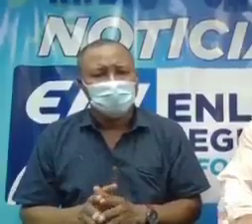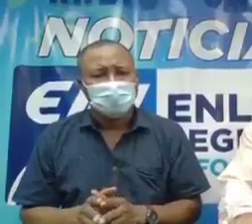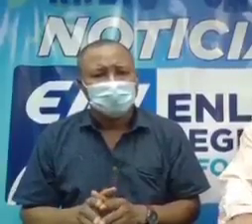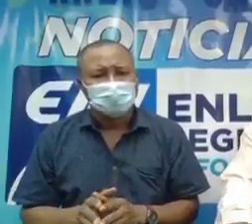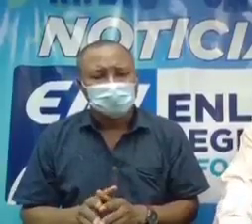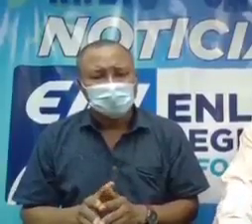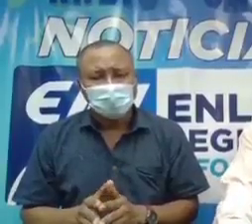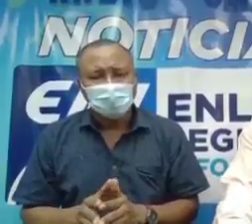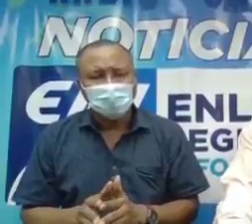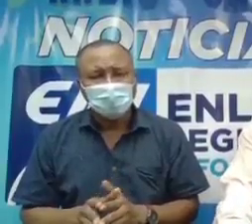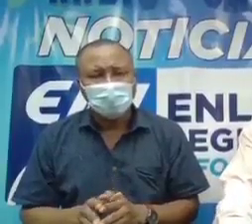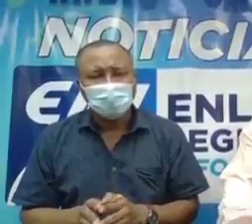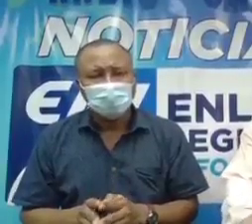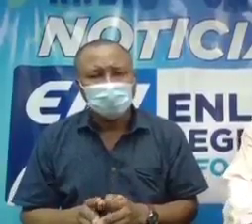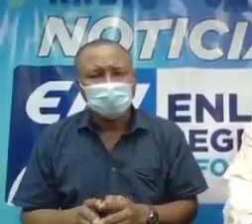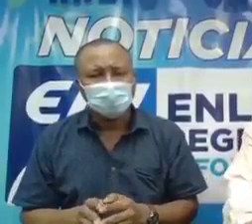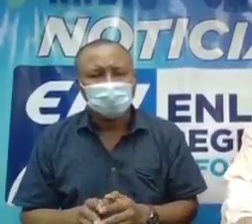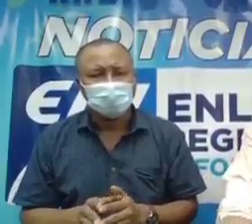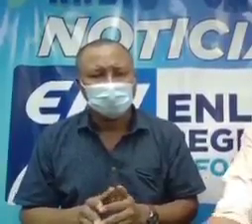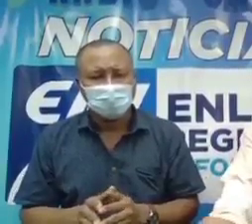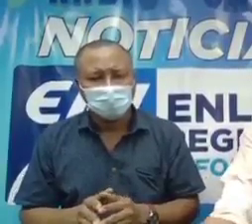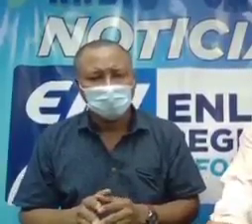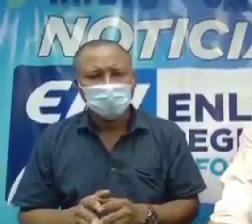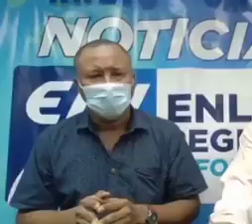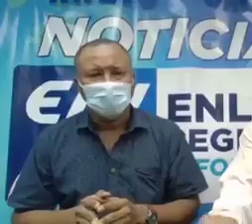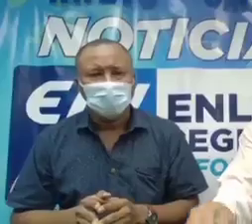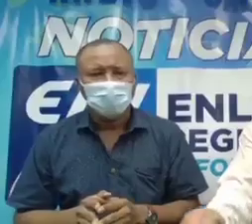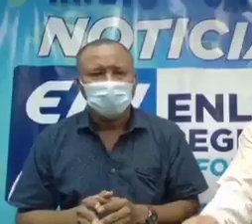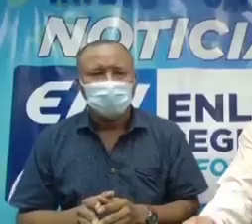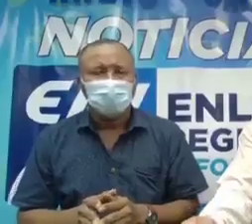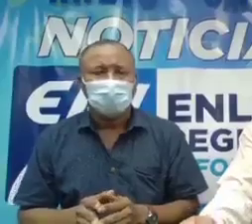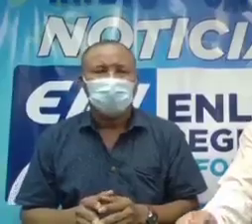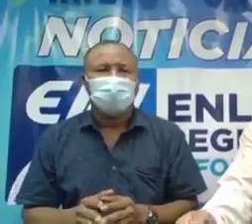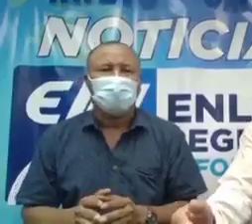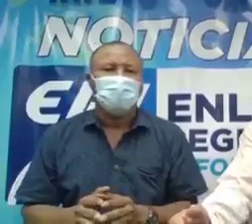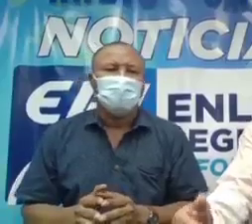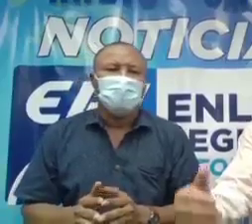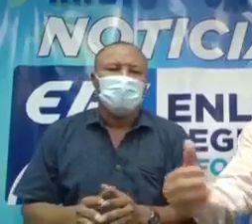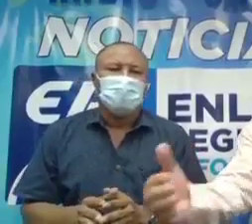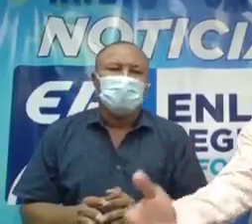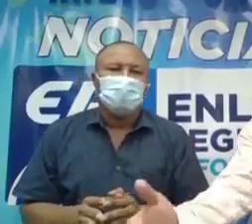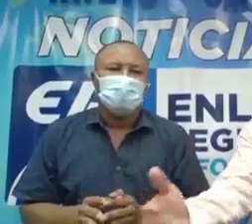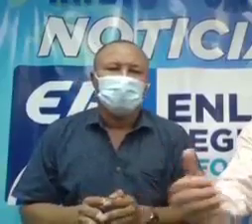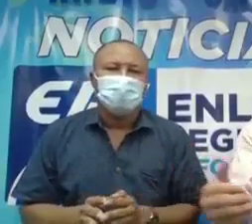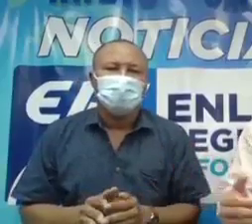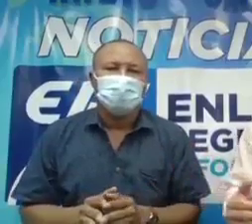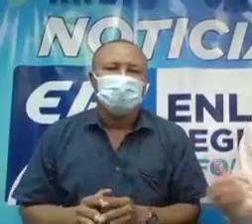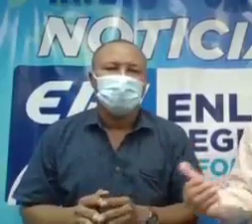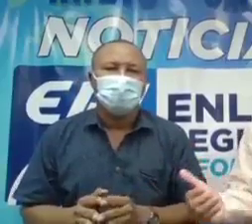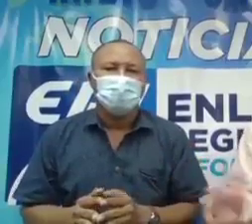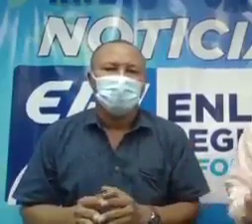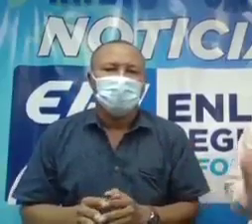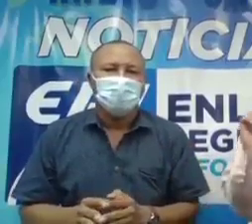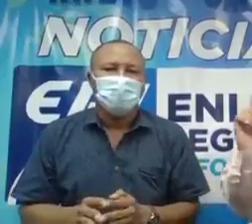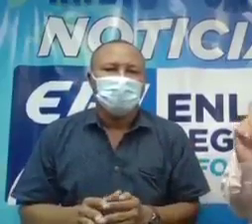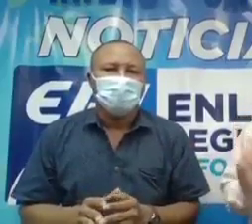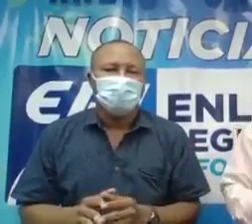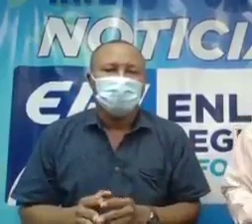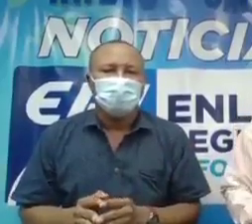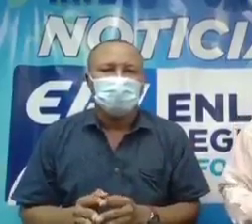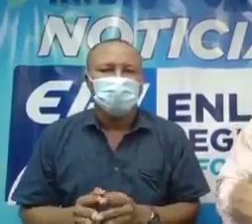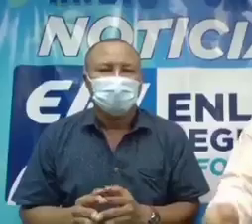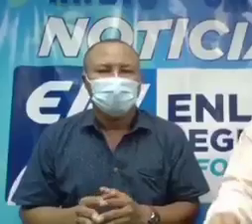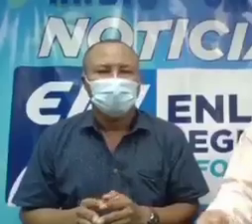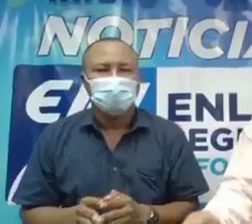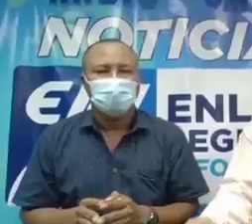autorizado, luego se demostró que sí, pero luego dijeron que había un rubro y ahora la contratación pública es un rubro mucho más elevado. Un